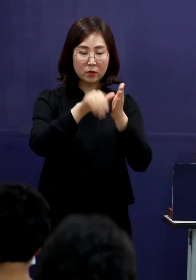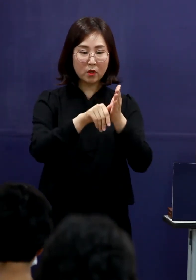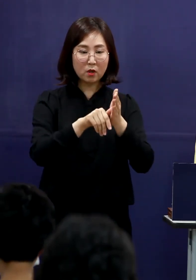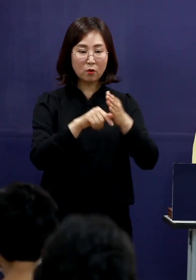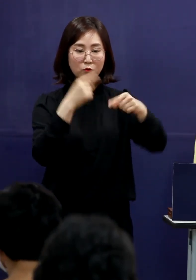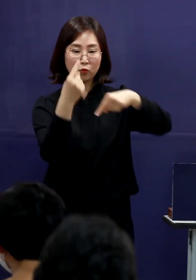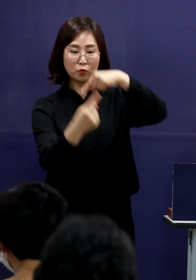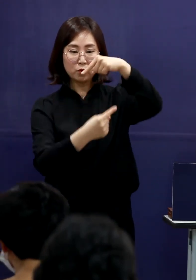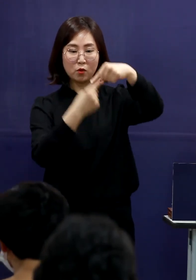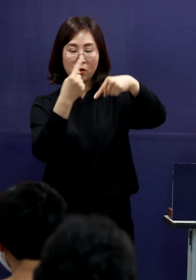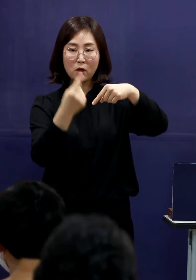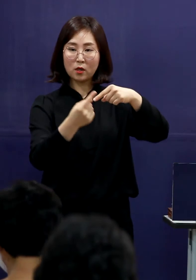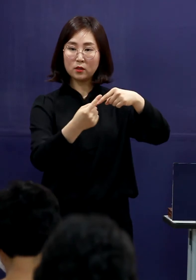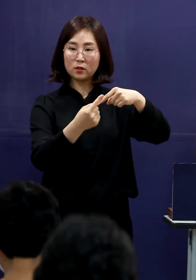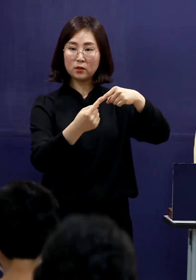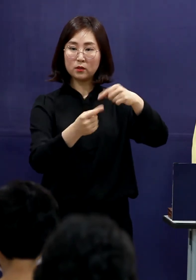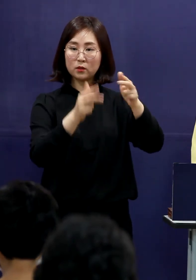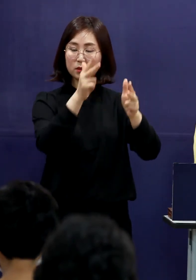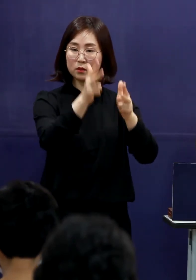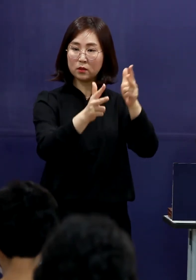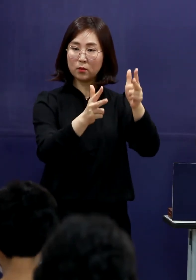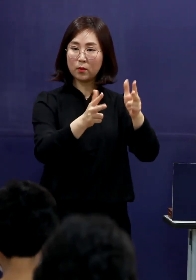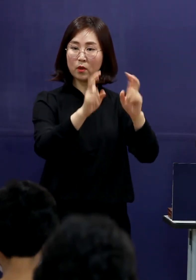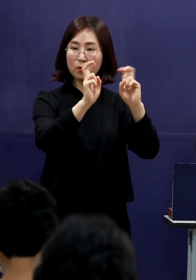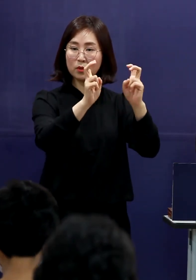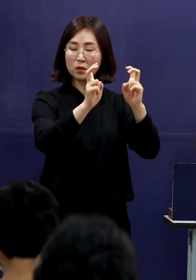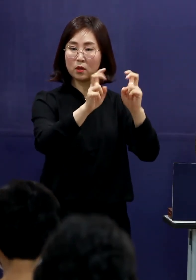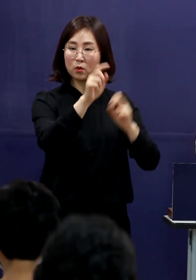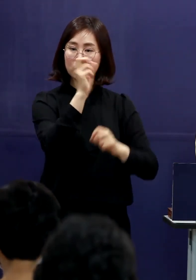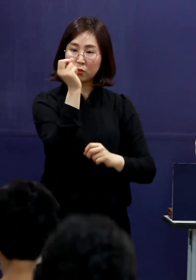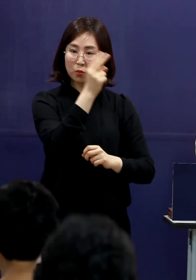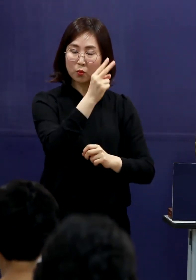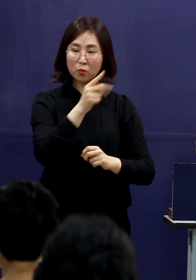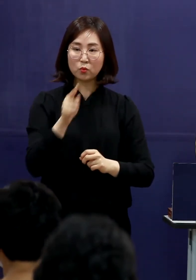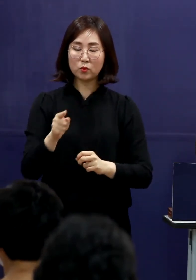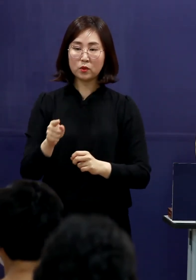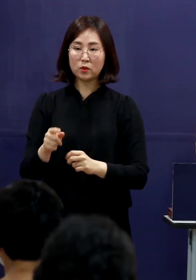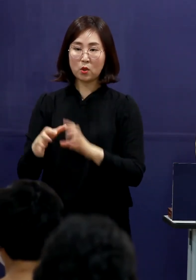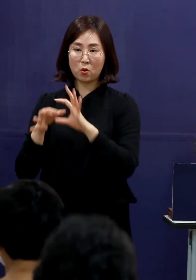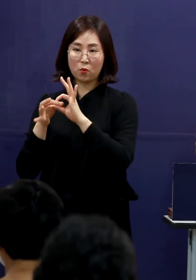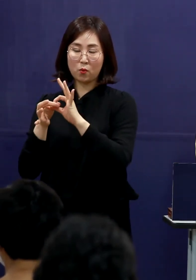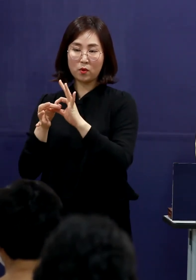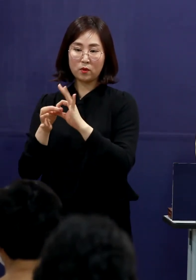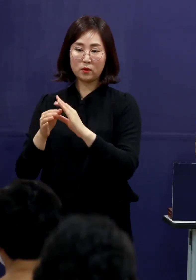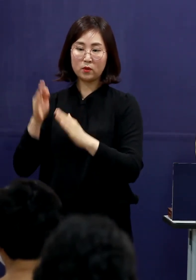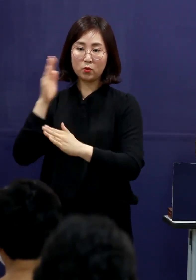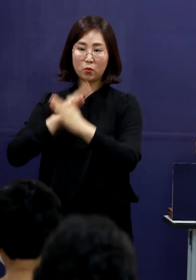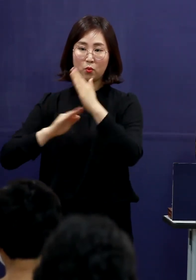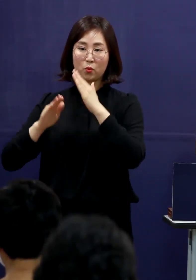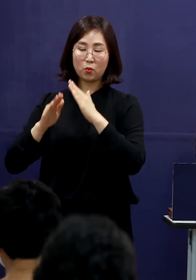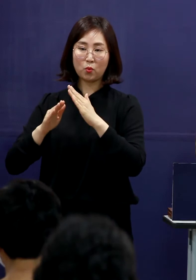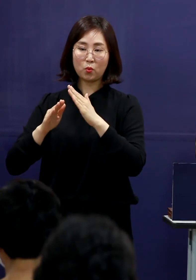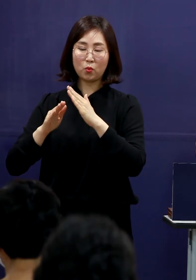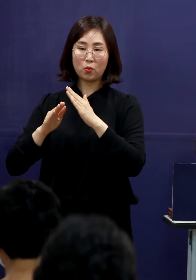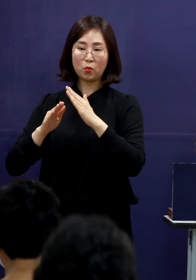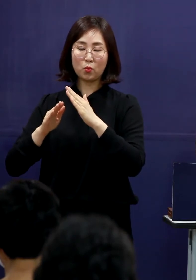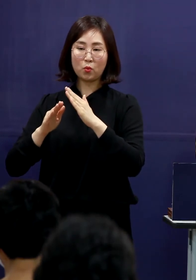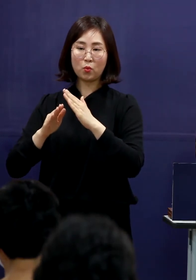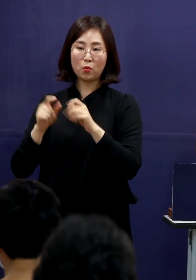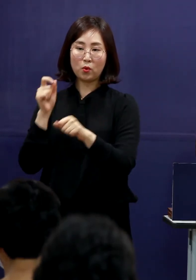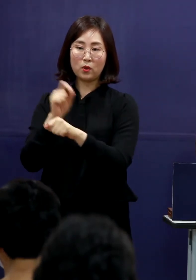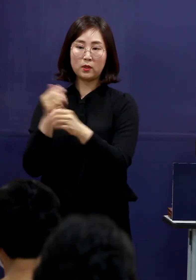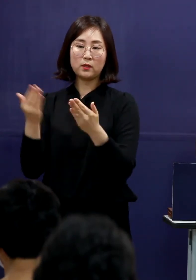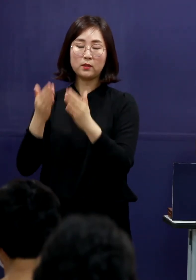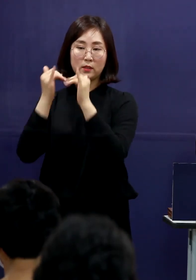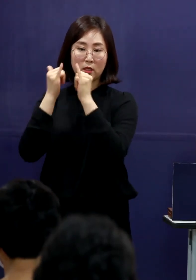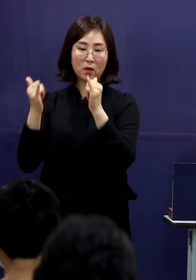운영업체하고 이쪽에 관계 이제 주무관하고 전부 다 양쪽으로 다 제가 인터뷰를